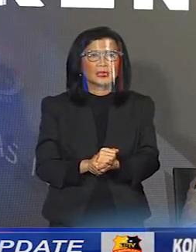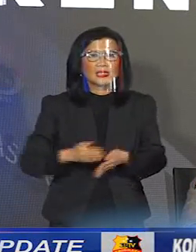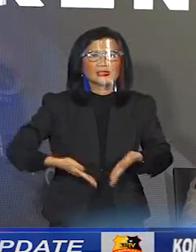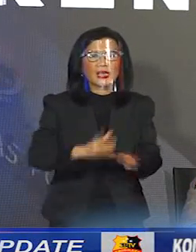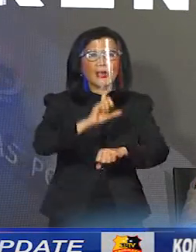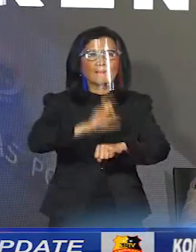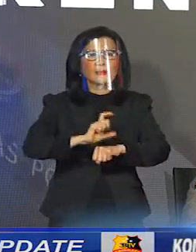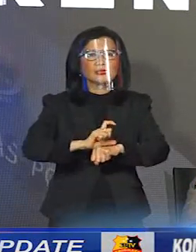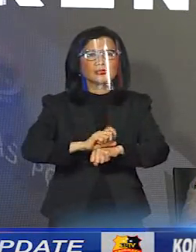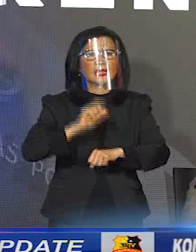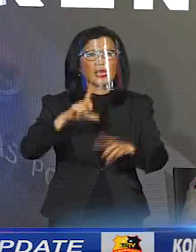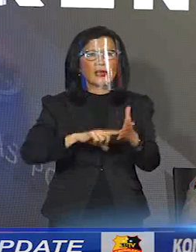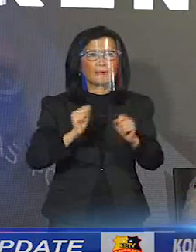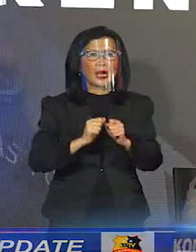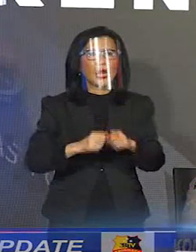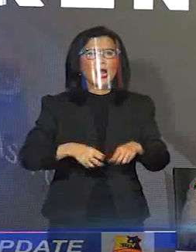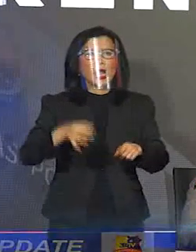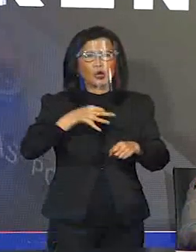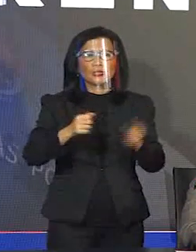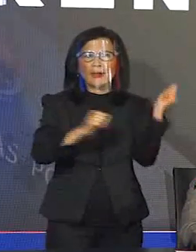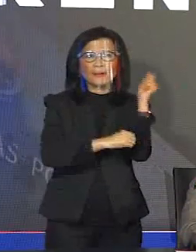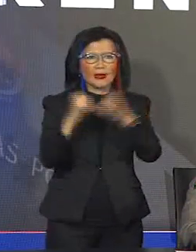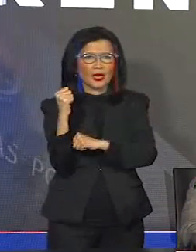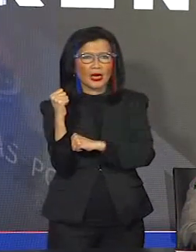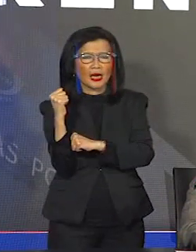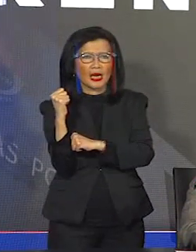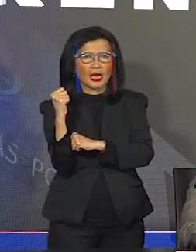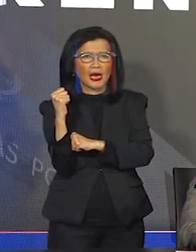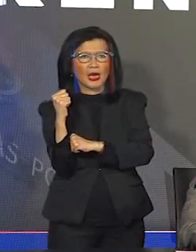Lereng Basah Kota Palembang terjadi curas